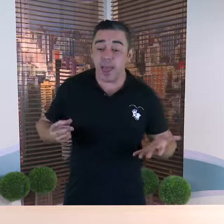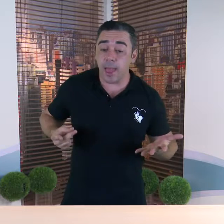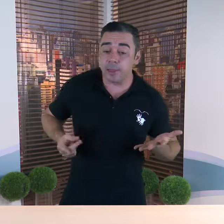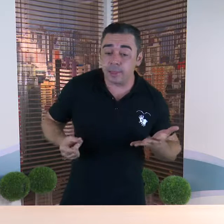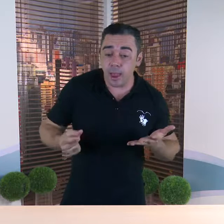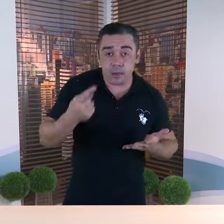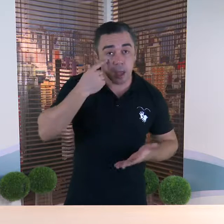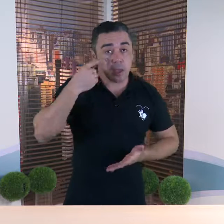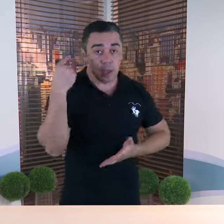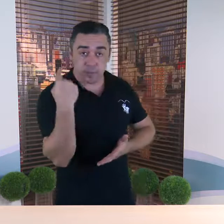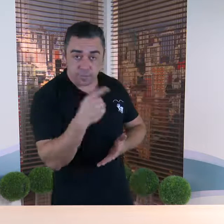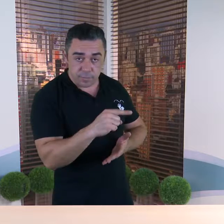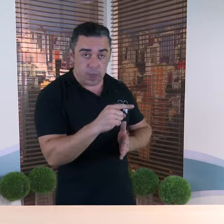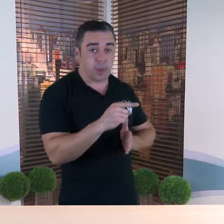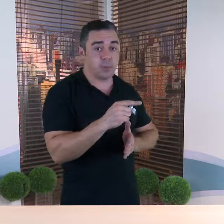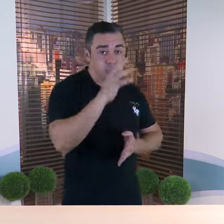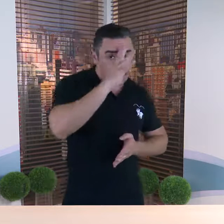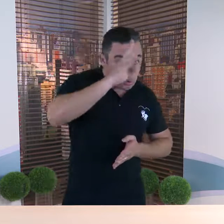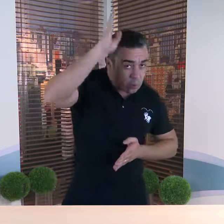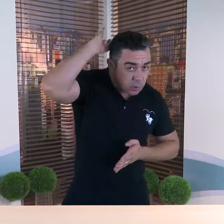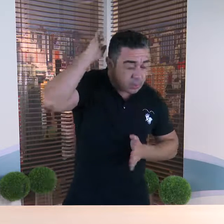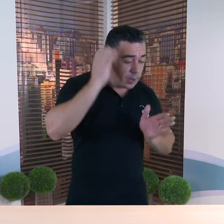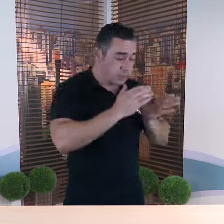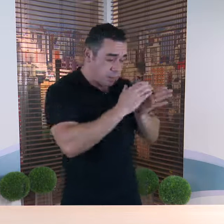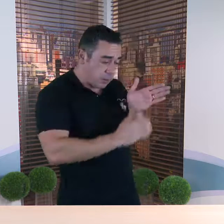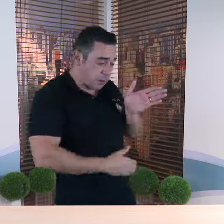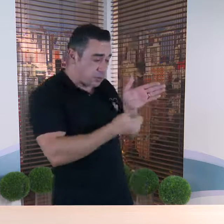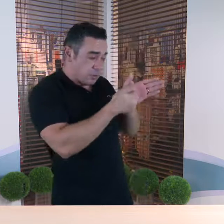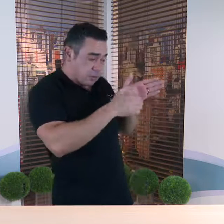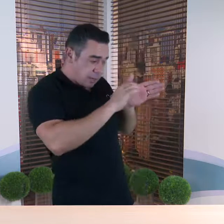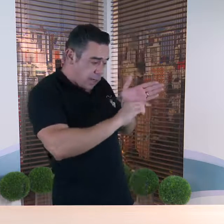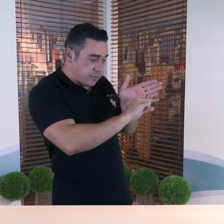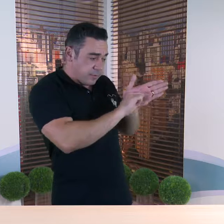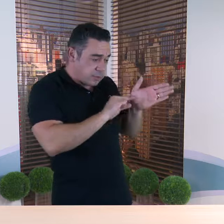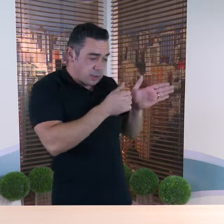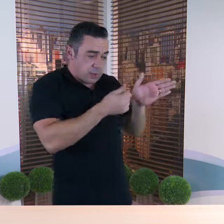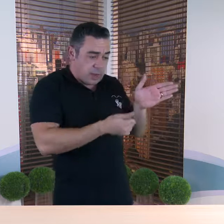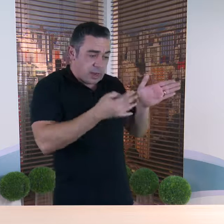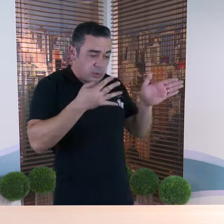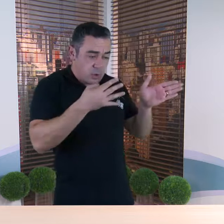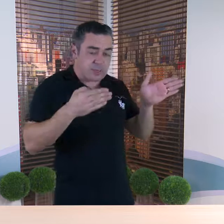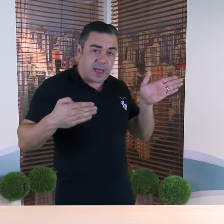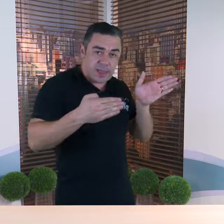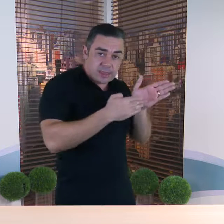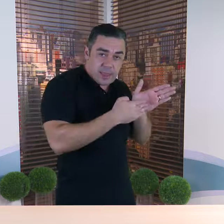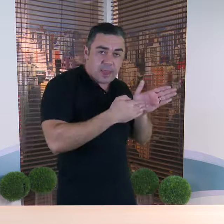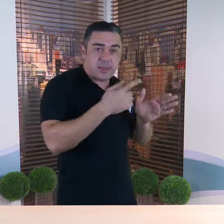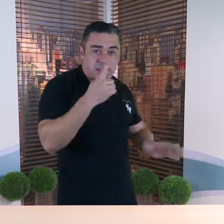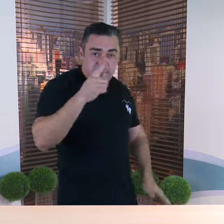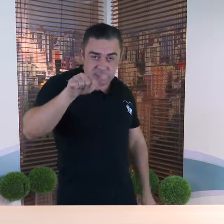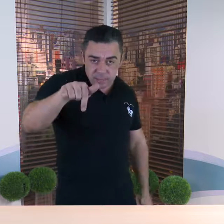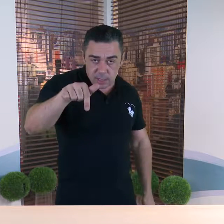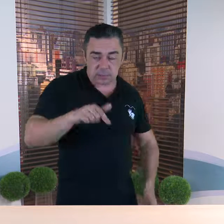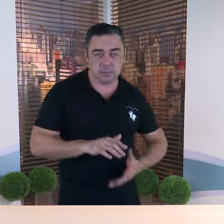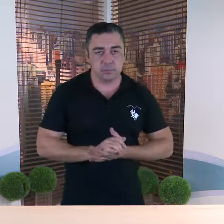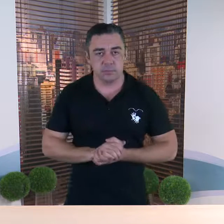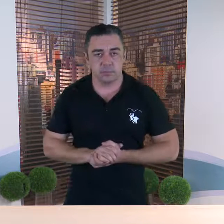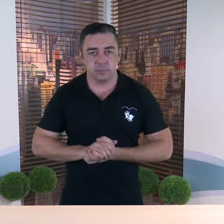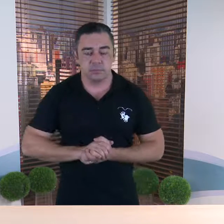do ser humano, conforme vemos em Romanos, no capítulo 10, versículos 14 até o versículo 17. Mas